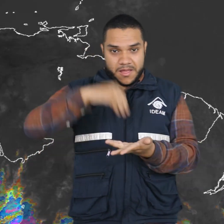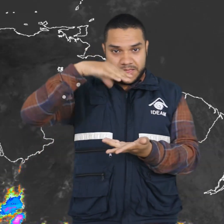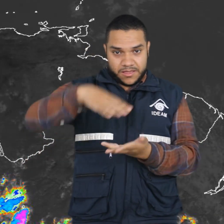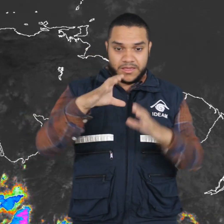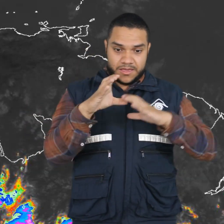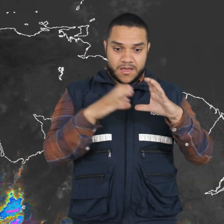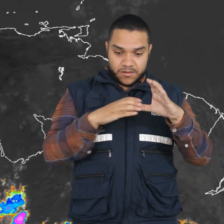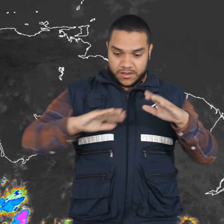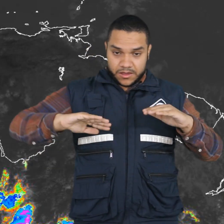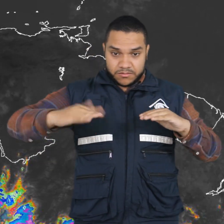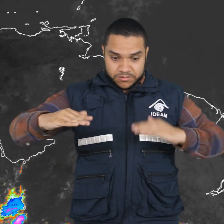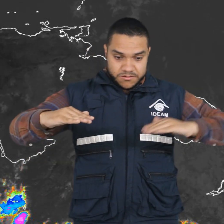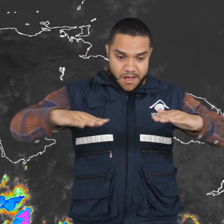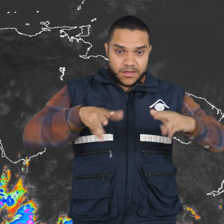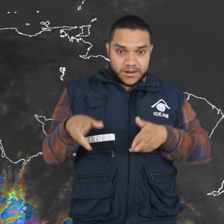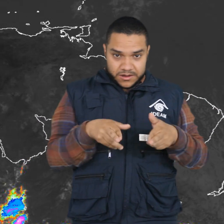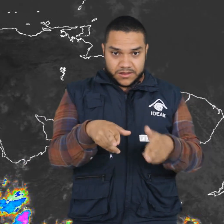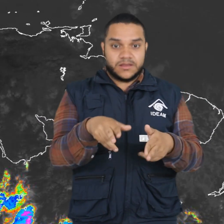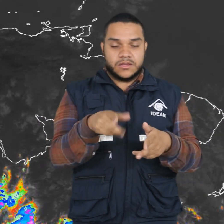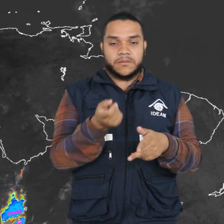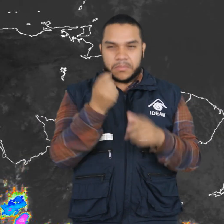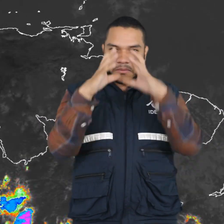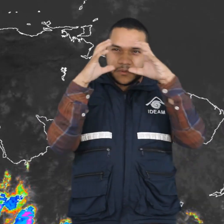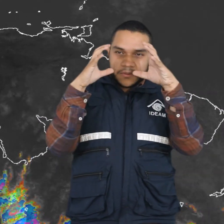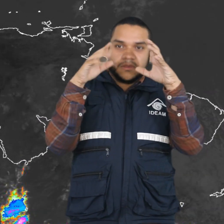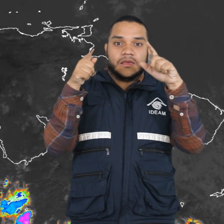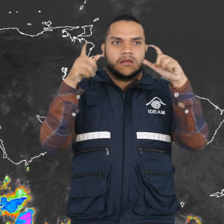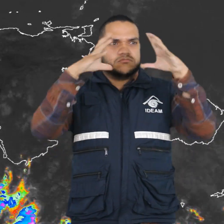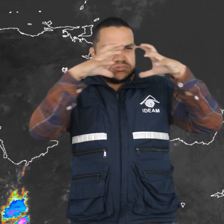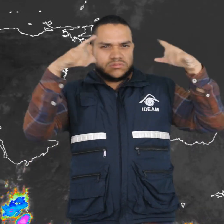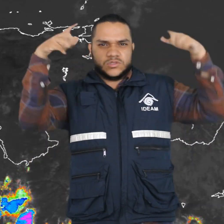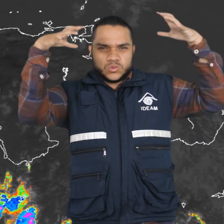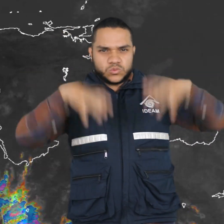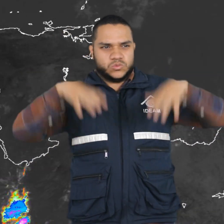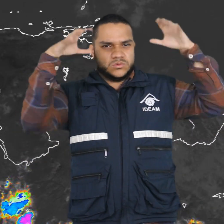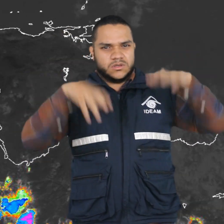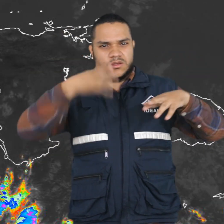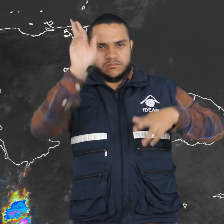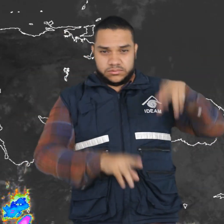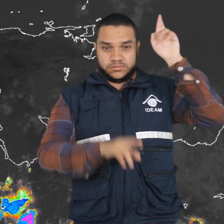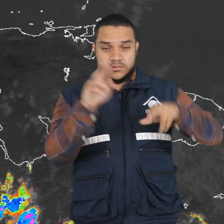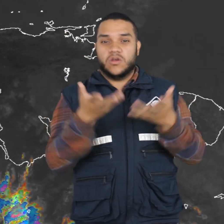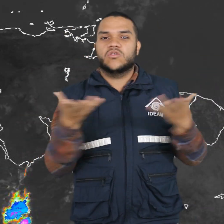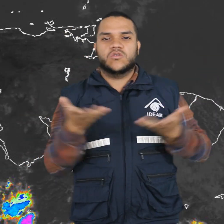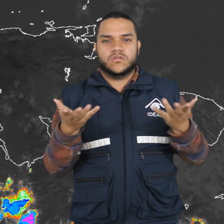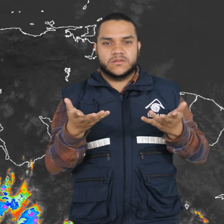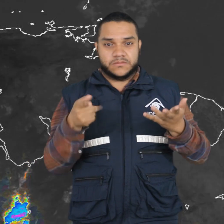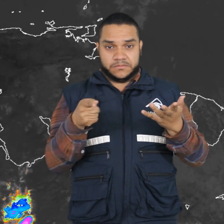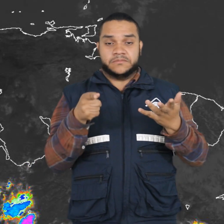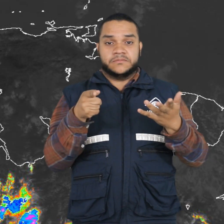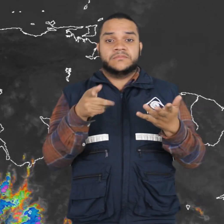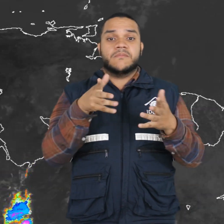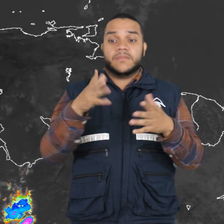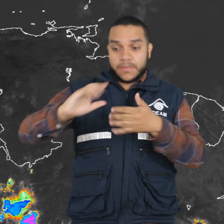Magdalena y Cauca. La mayor cantidad de nubosidad, acompañada de lluvias y tormentas eléctricas en algunos casos, se ha registrado